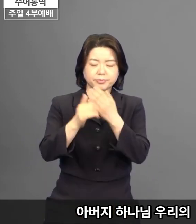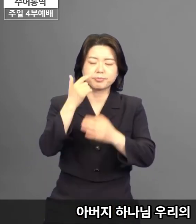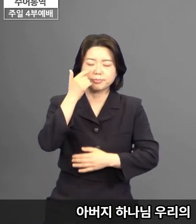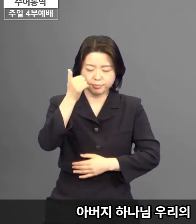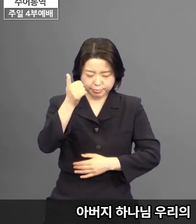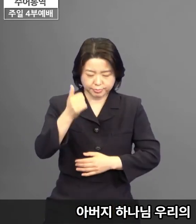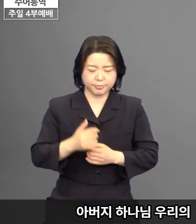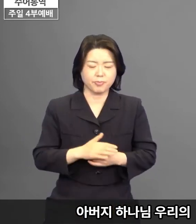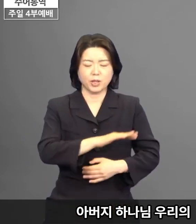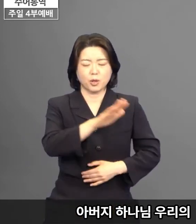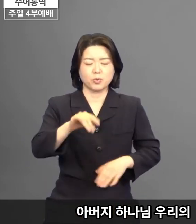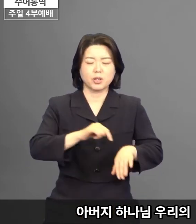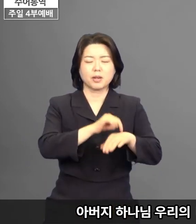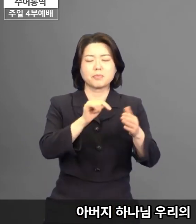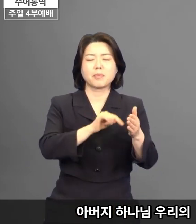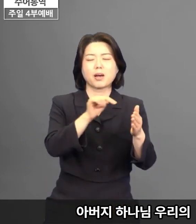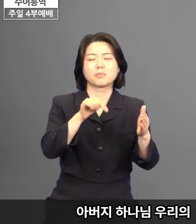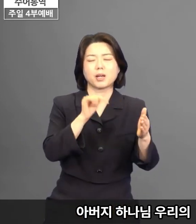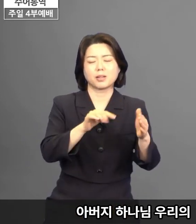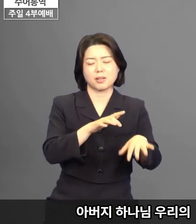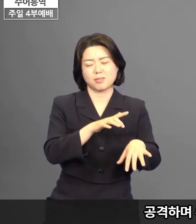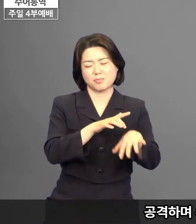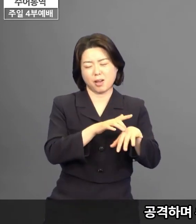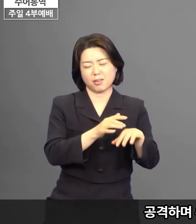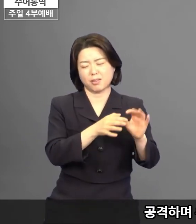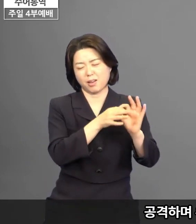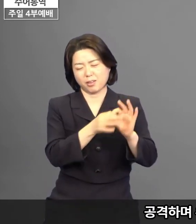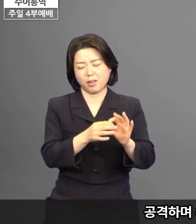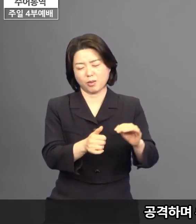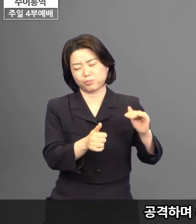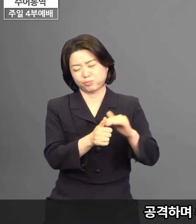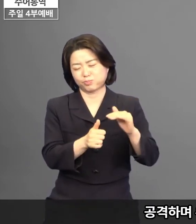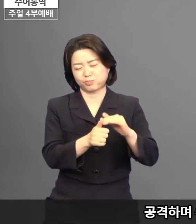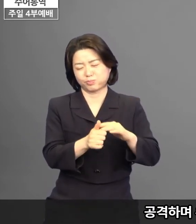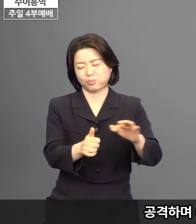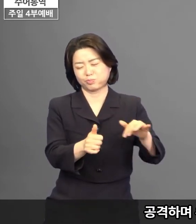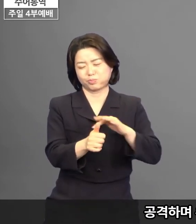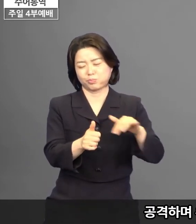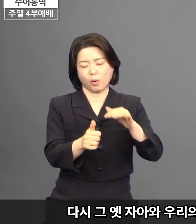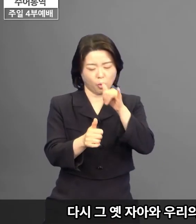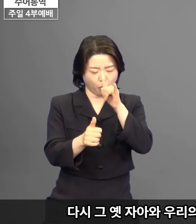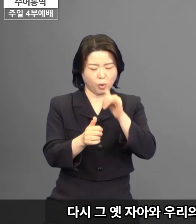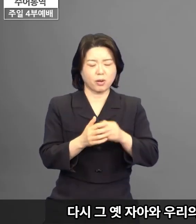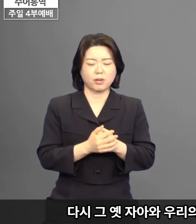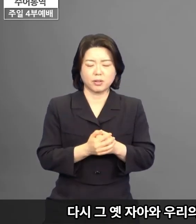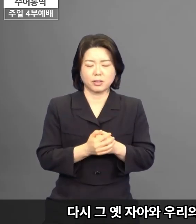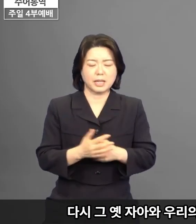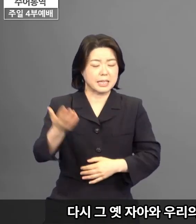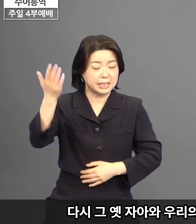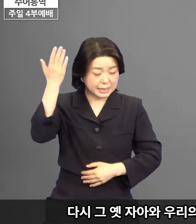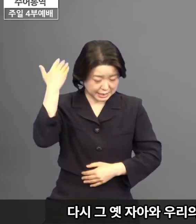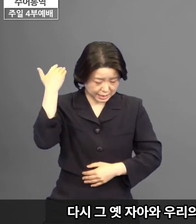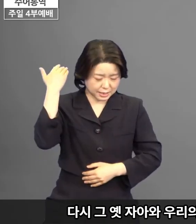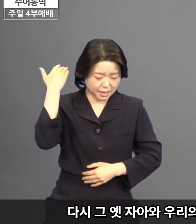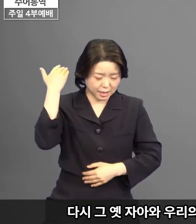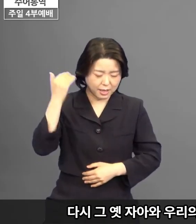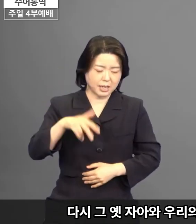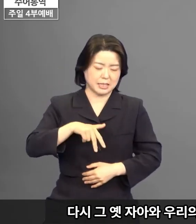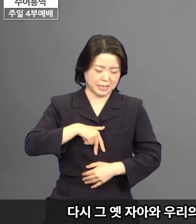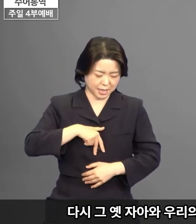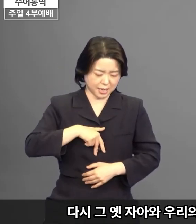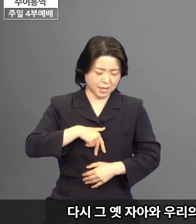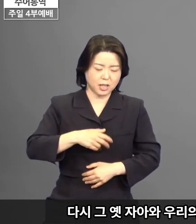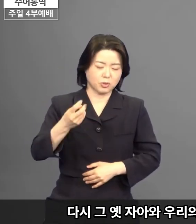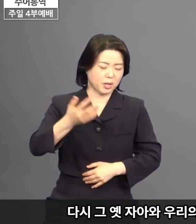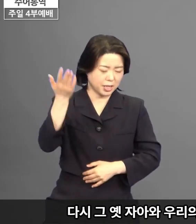우리의 마음속 안에 마귀가 계속해서 공격하며 유혹하려 합니다. 다시 그 옛 자아와